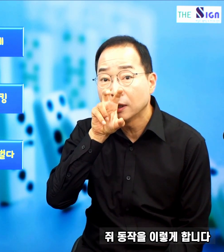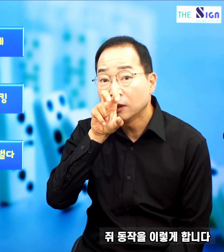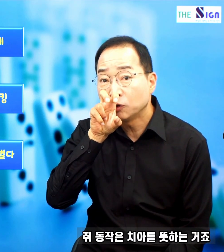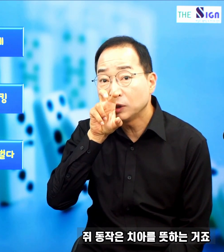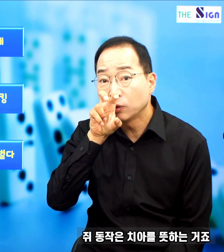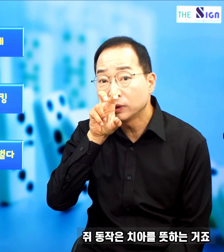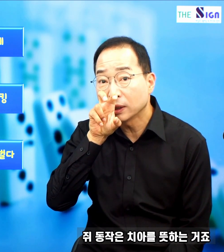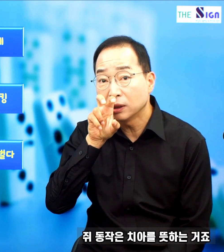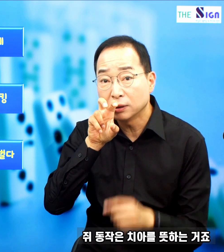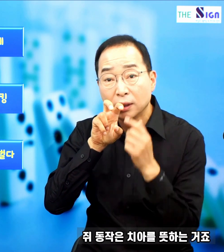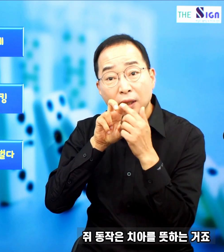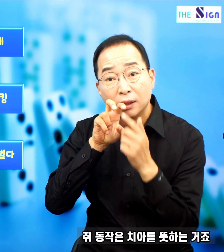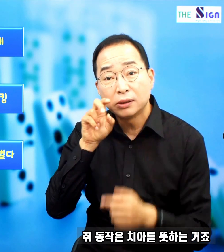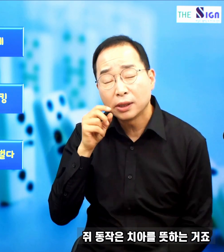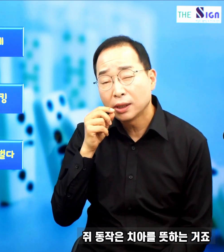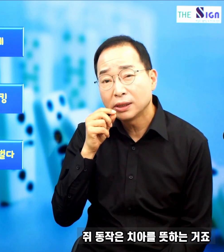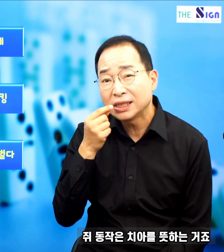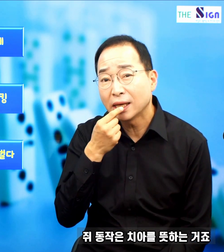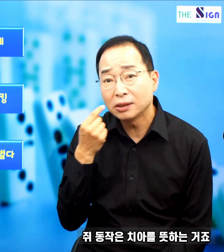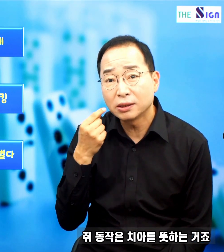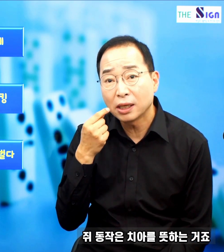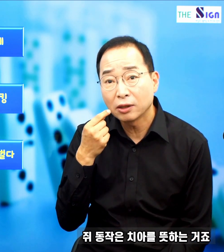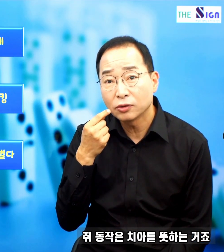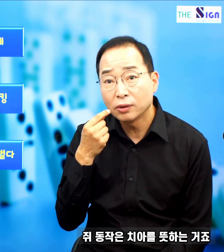쥐 동작은 이제 치아를 뜻하는 거죠.